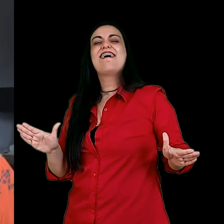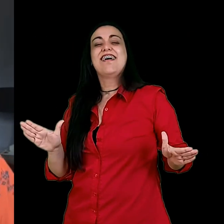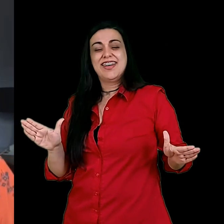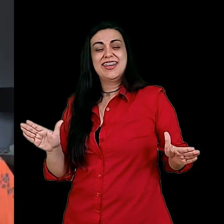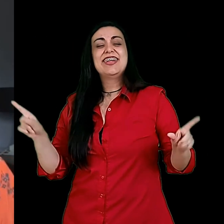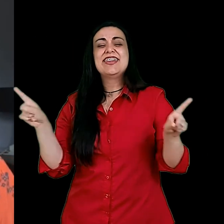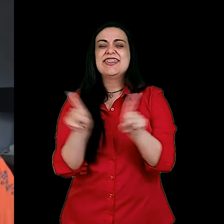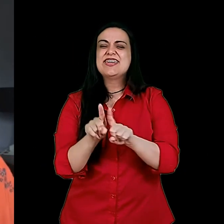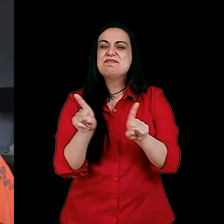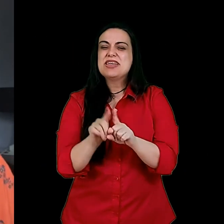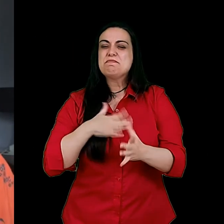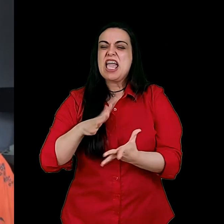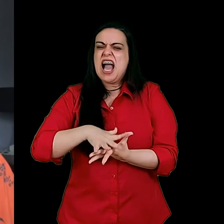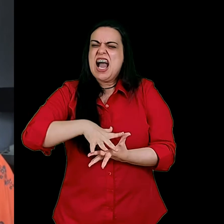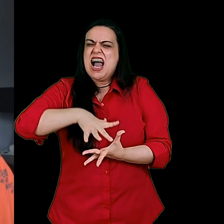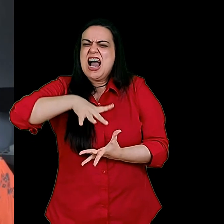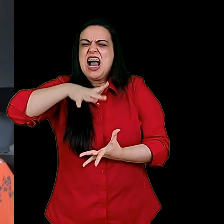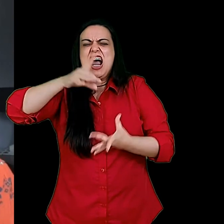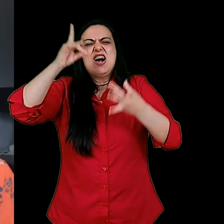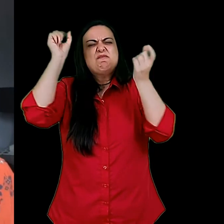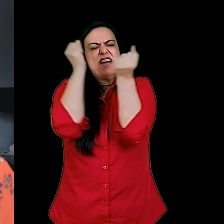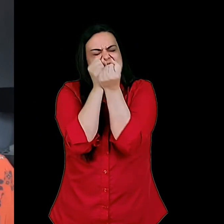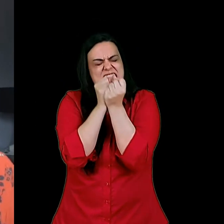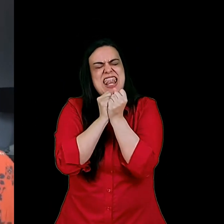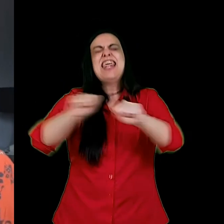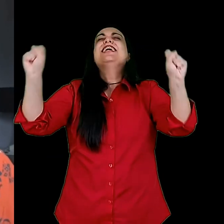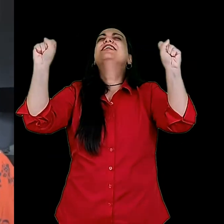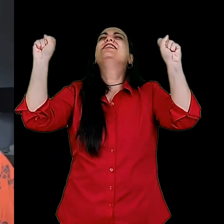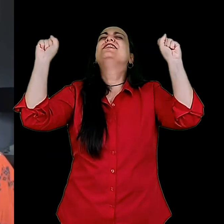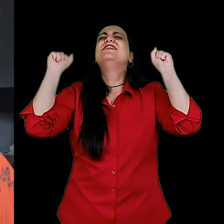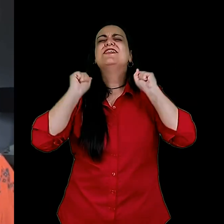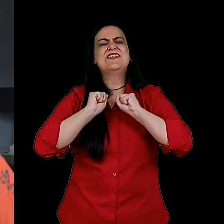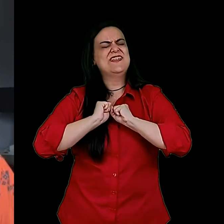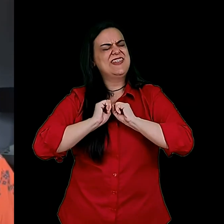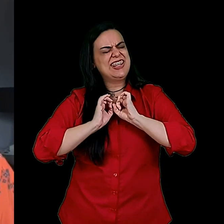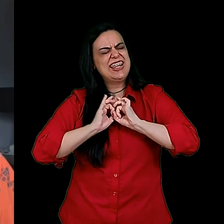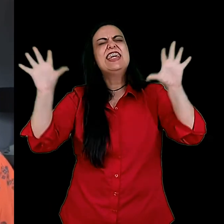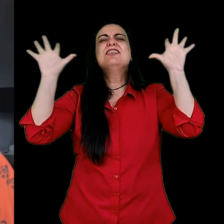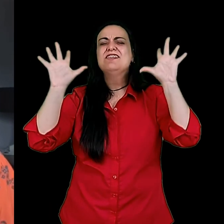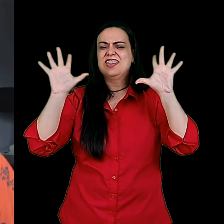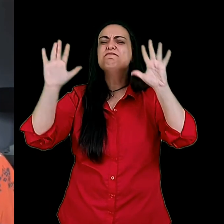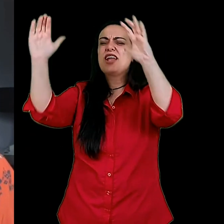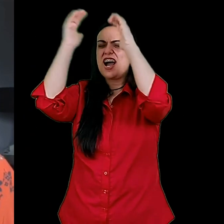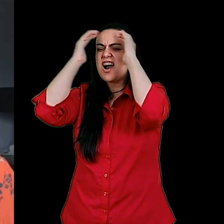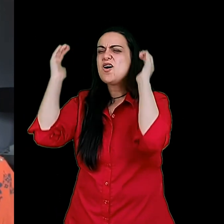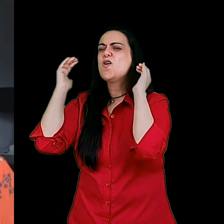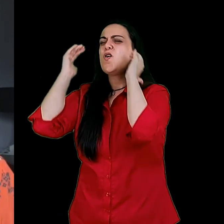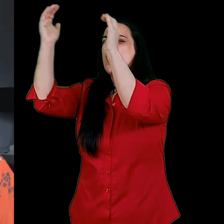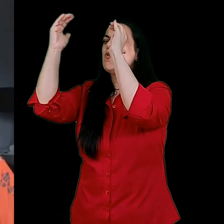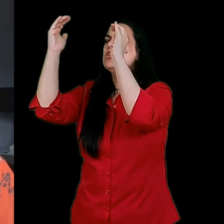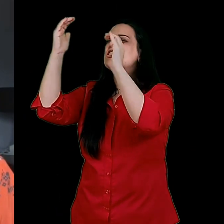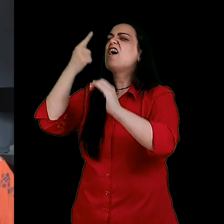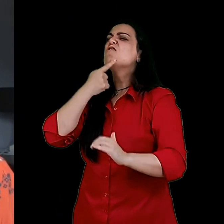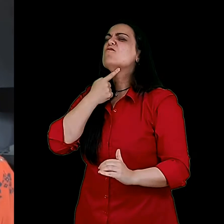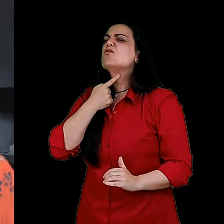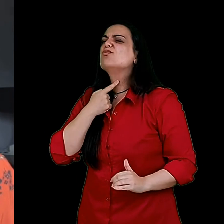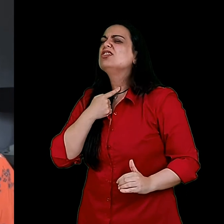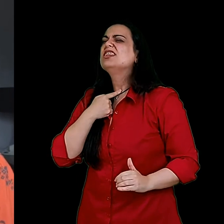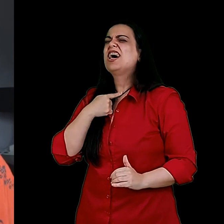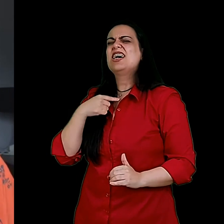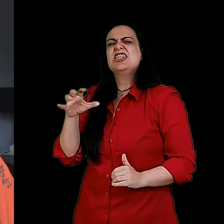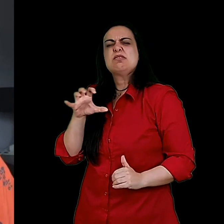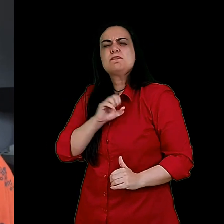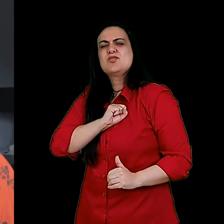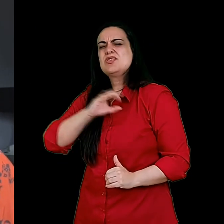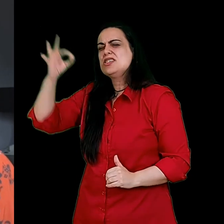minha alma se tornará cada vez mais livre para se submeter em amor à vontade do teu Espírito Santo para a